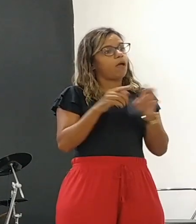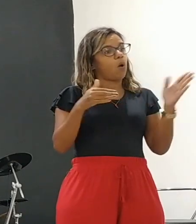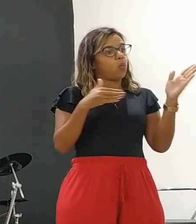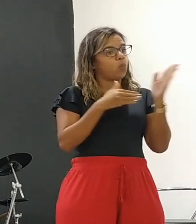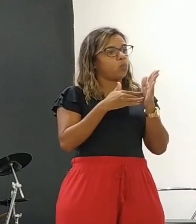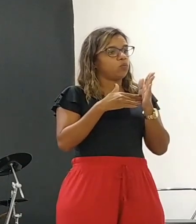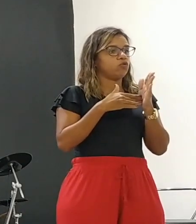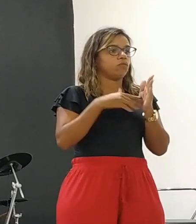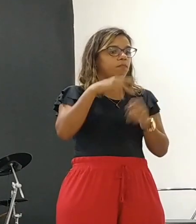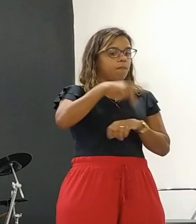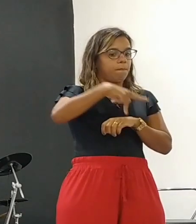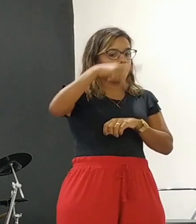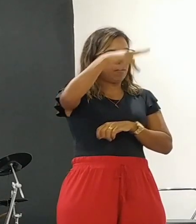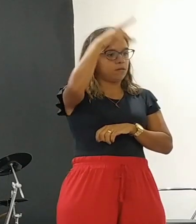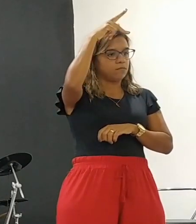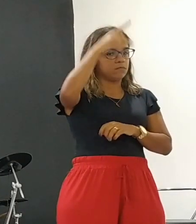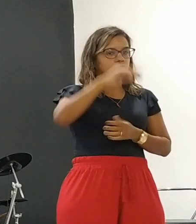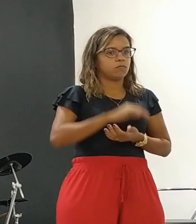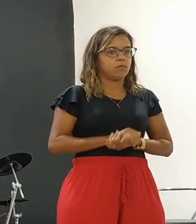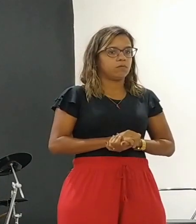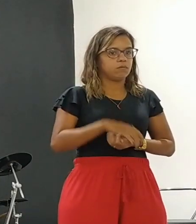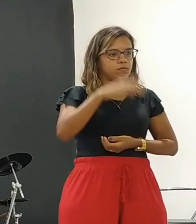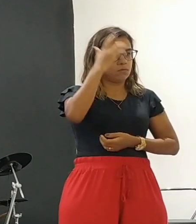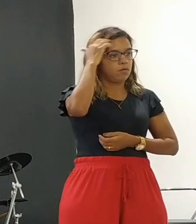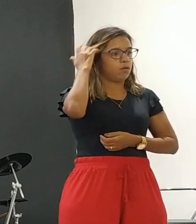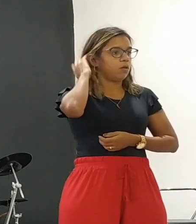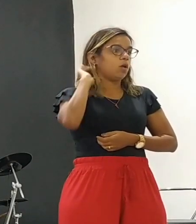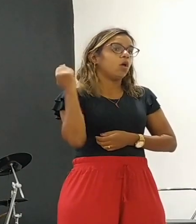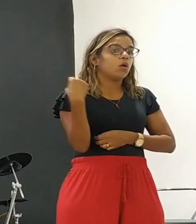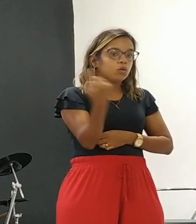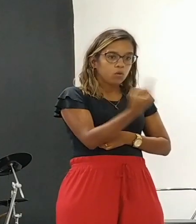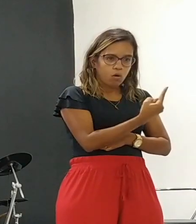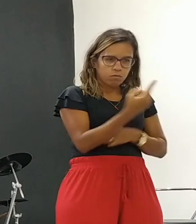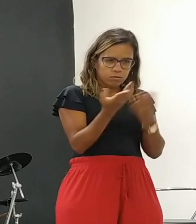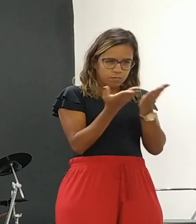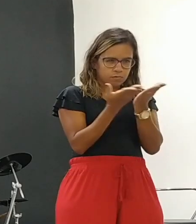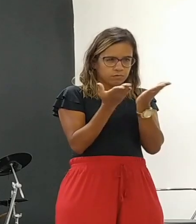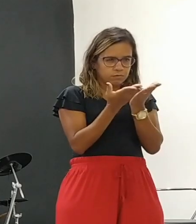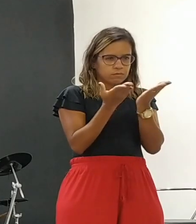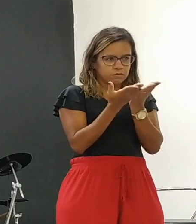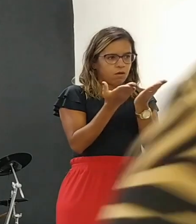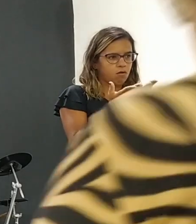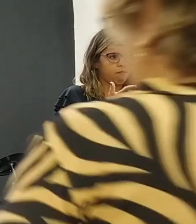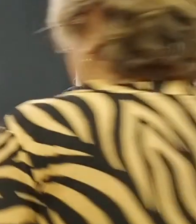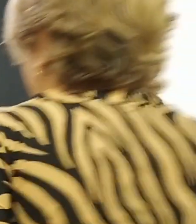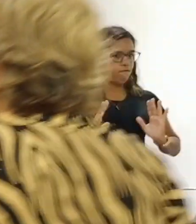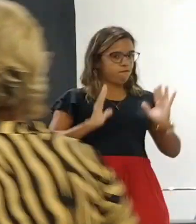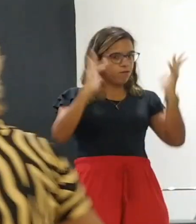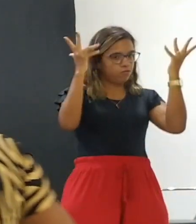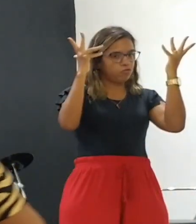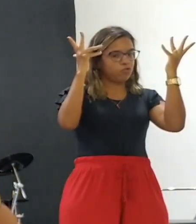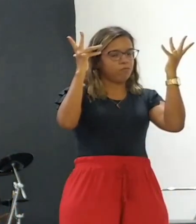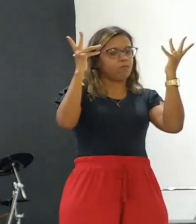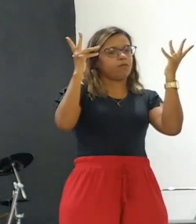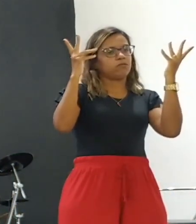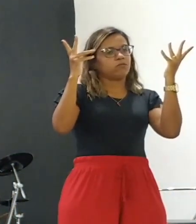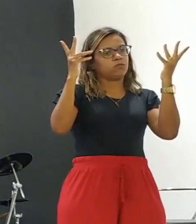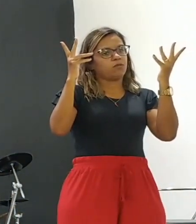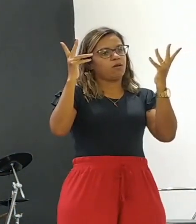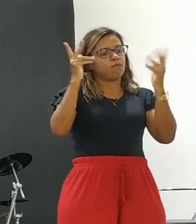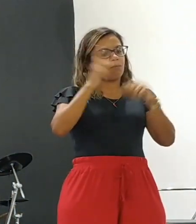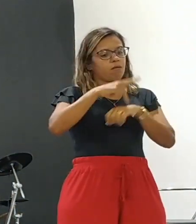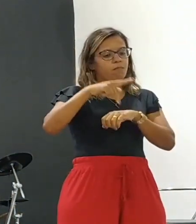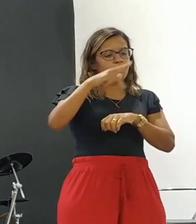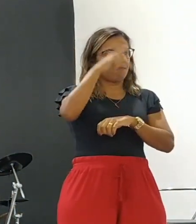última Páscoa, porque a gente que é cristão, a gente acabou embarcando nessa onda de comemorar a Páscoa, mas a gente